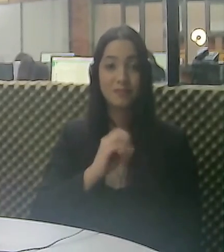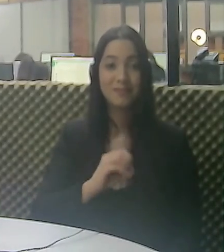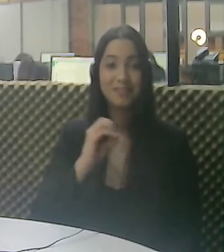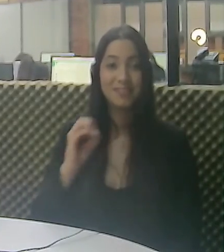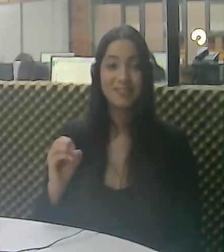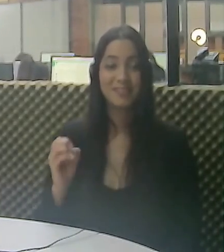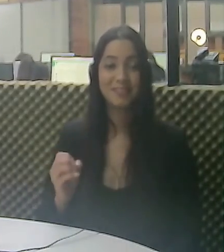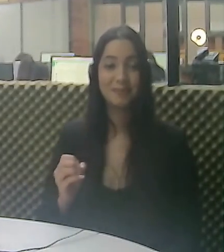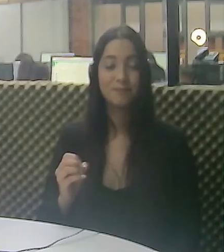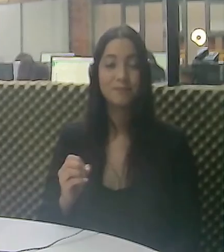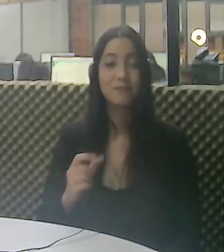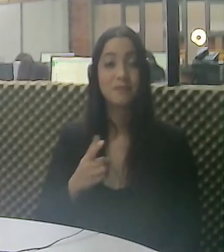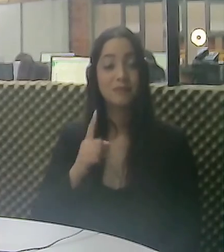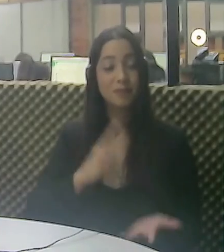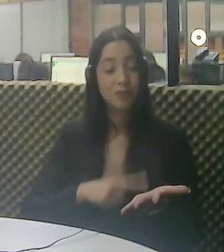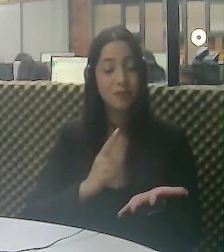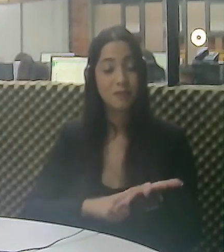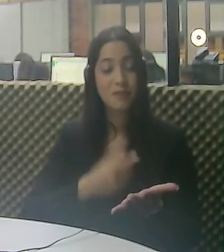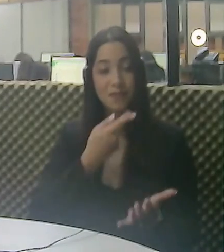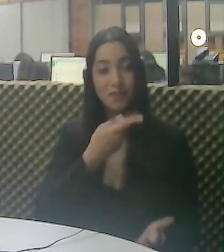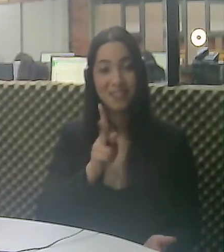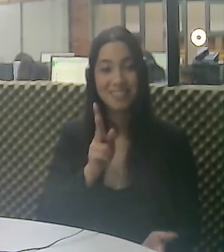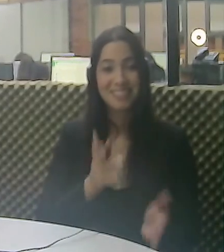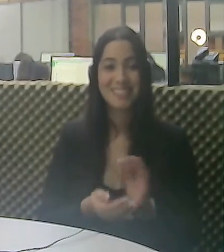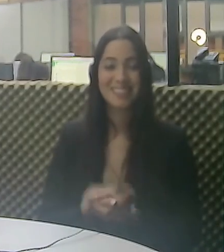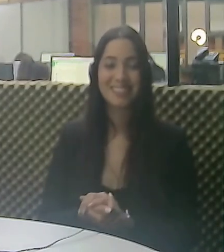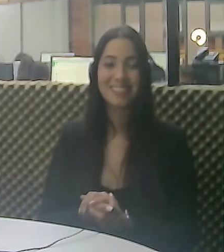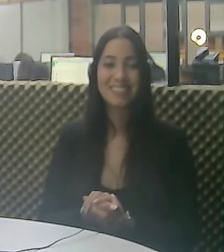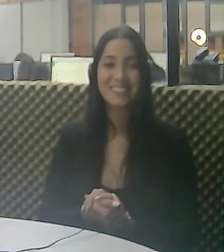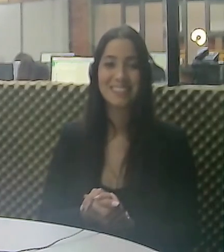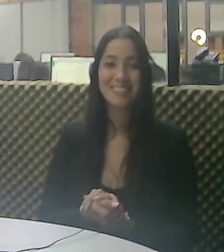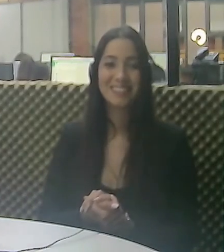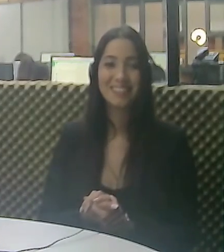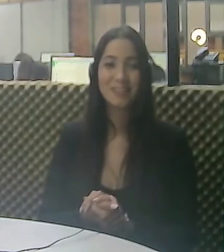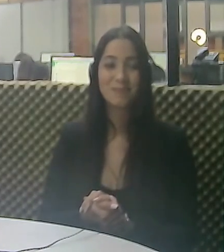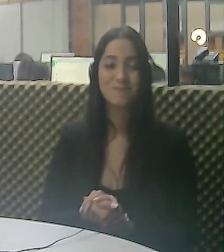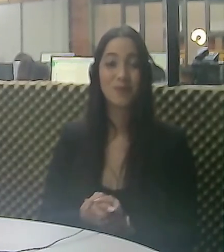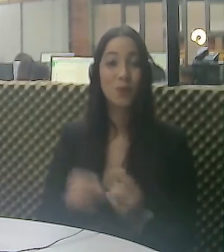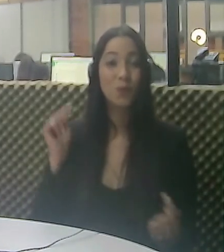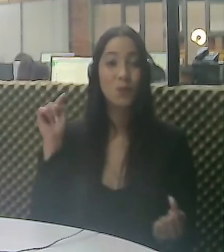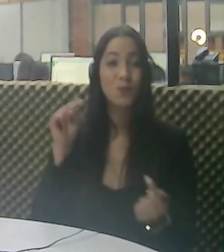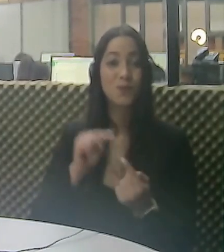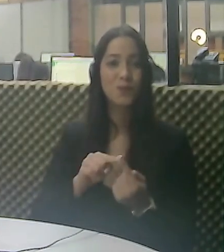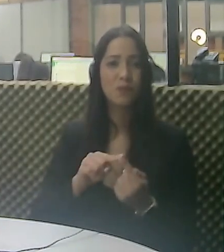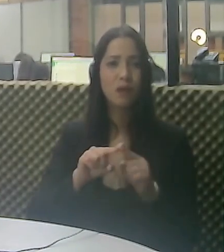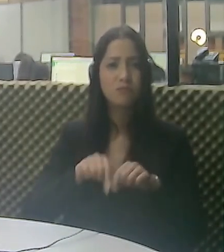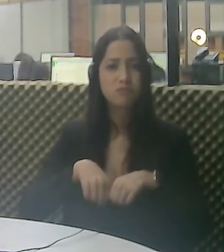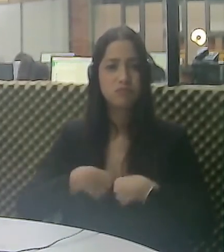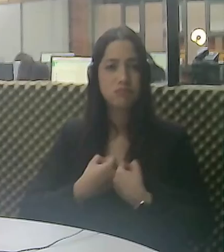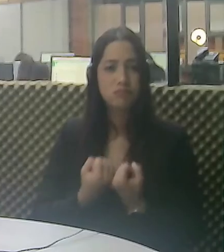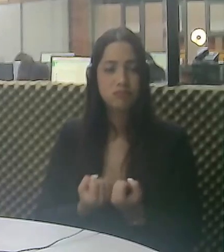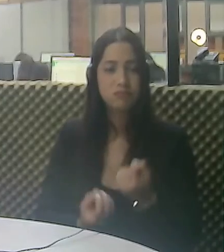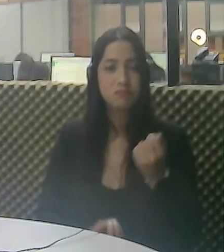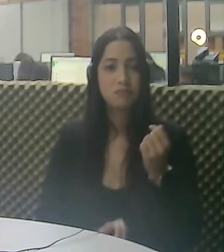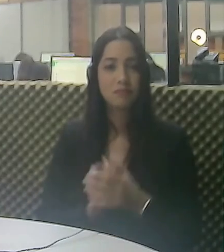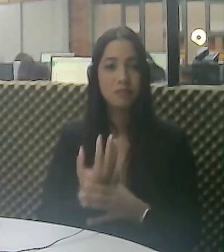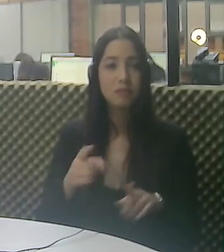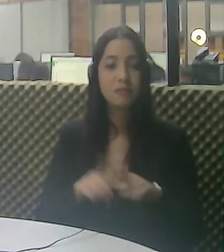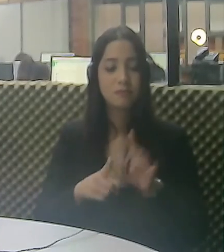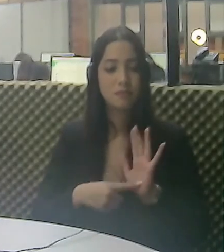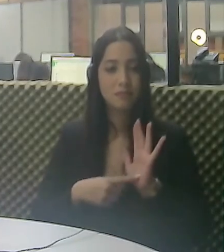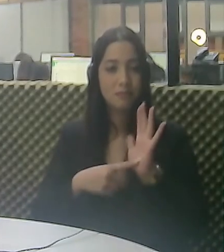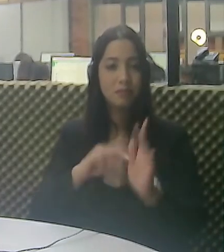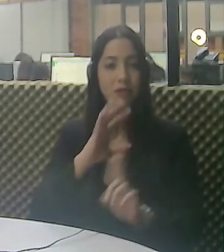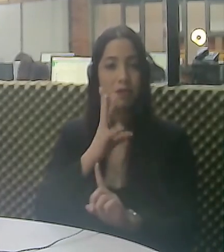32396700 e agendar a sua visita com o objetivo de potencializar as criações e apresentações